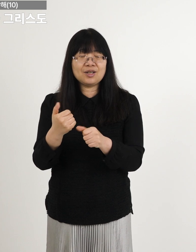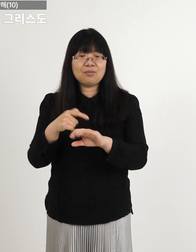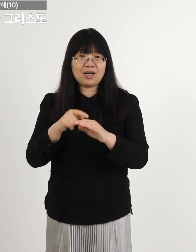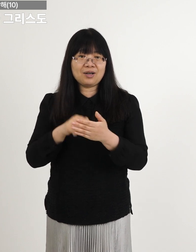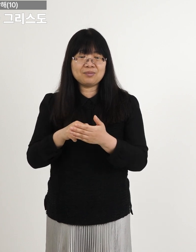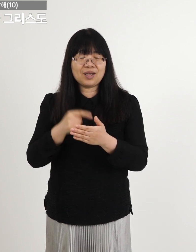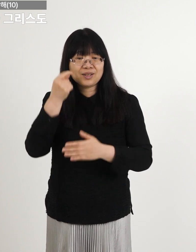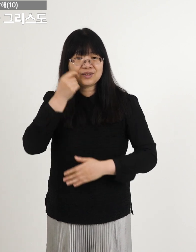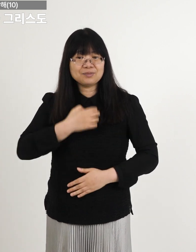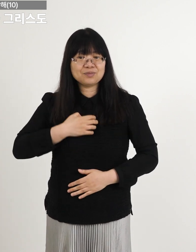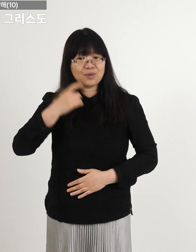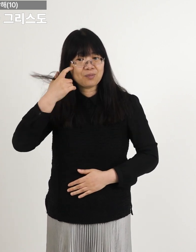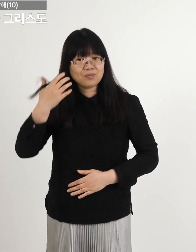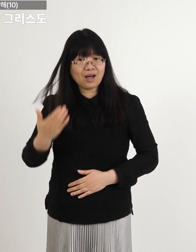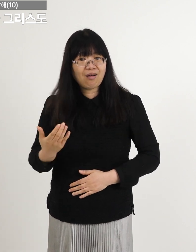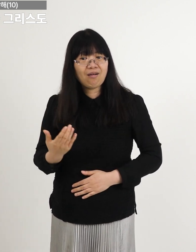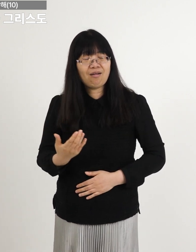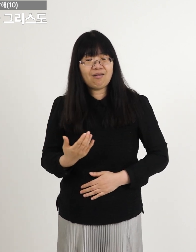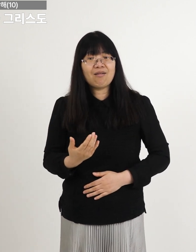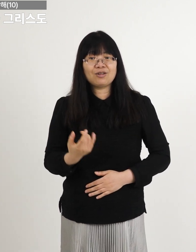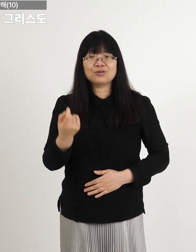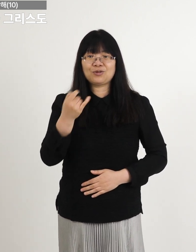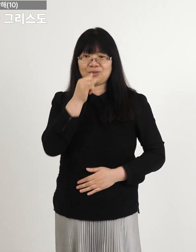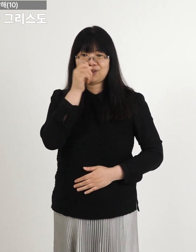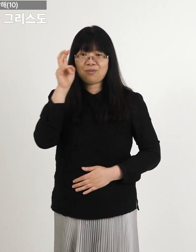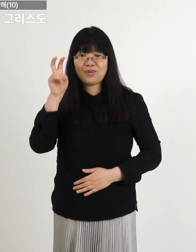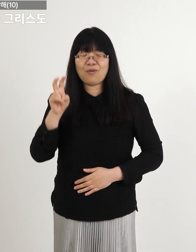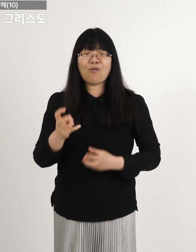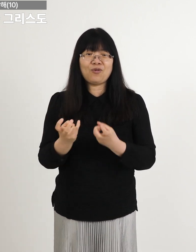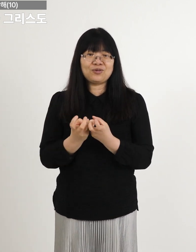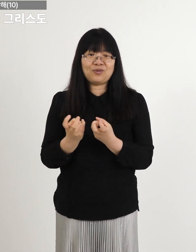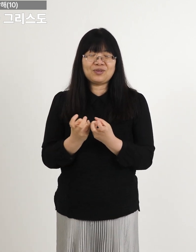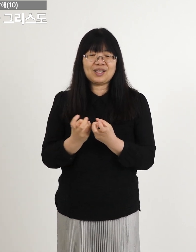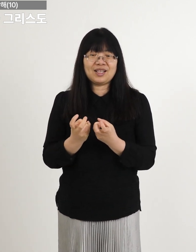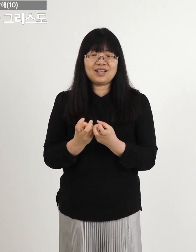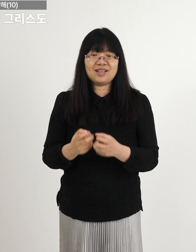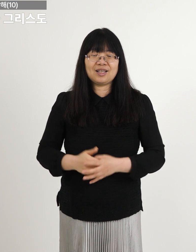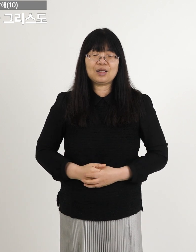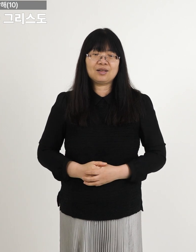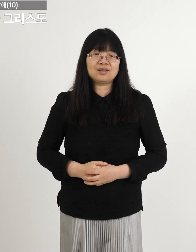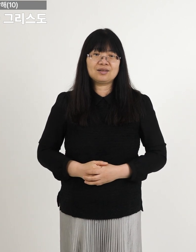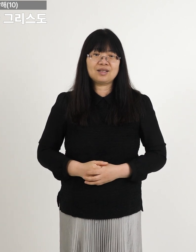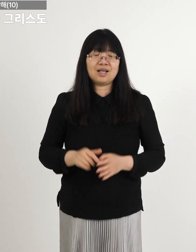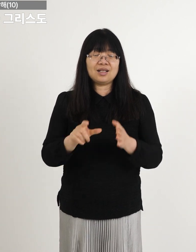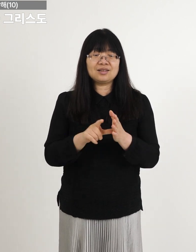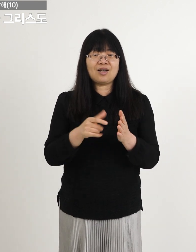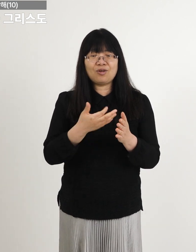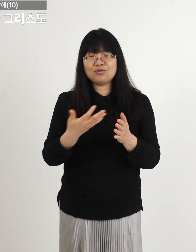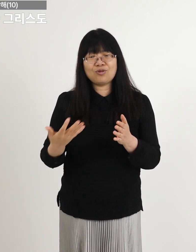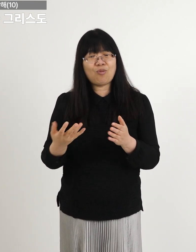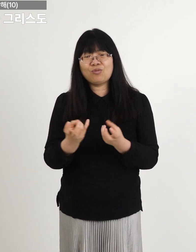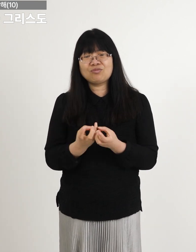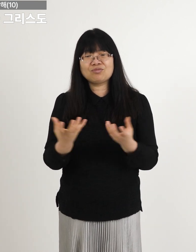이웃집 아저씨도 조금 슬퍼할 수는 있겠죠. 아이고 뭐 어떡하냐. 세월이